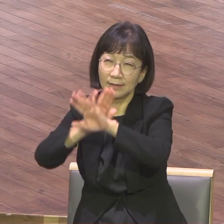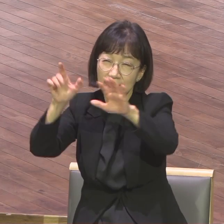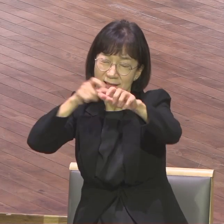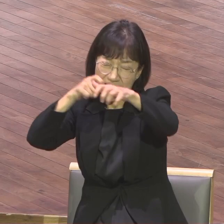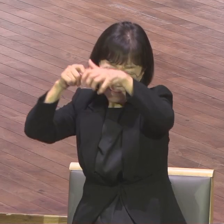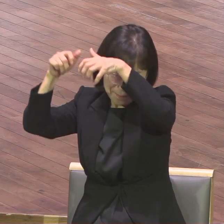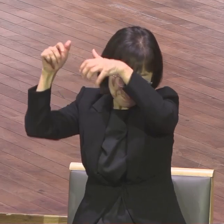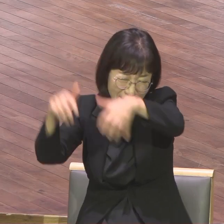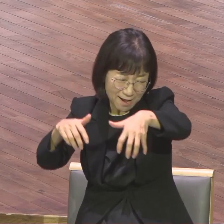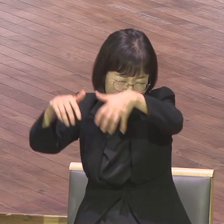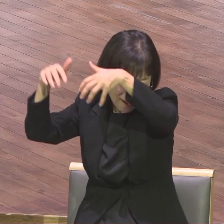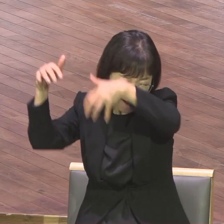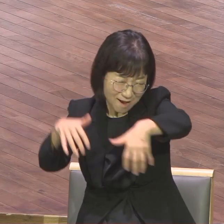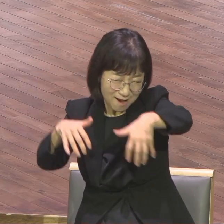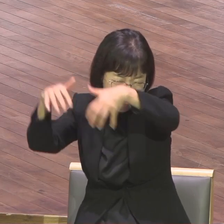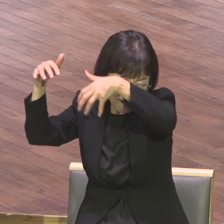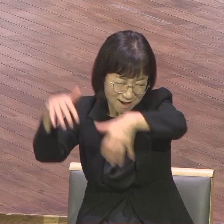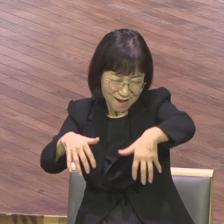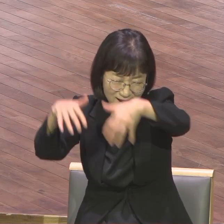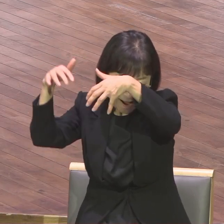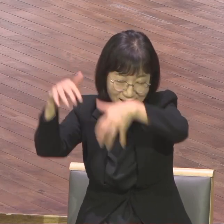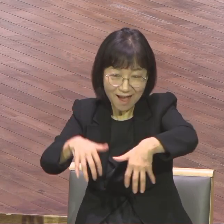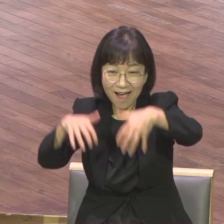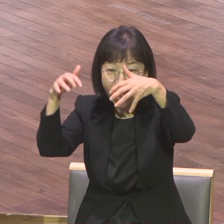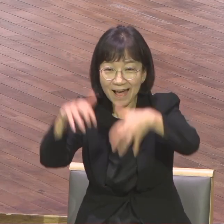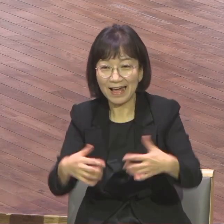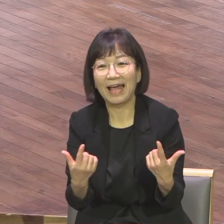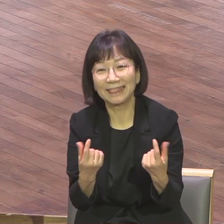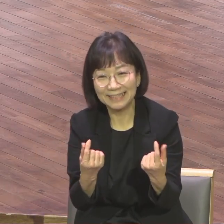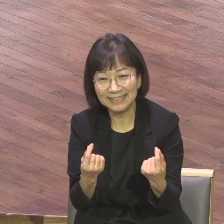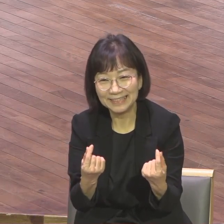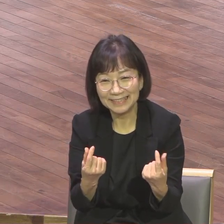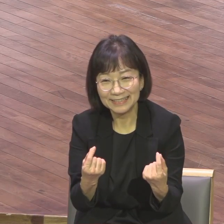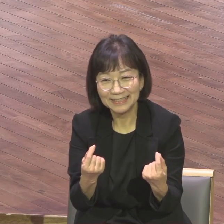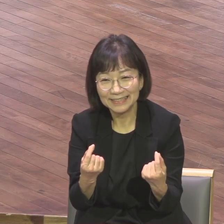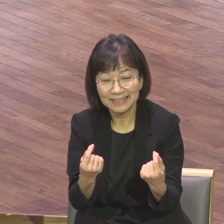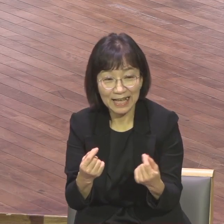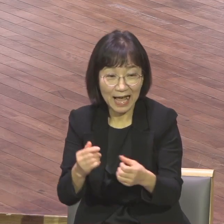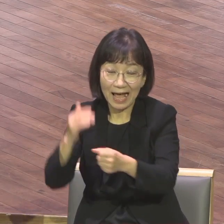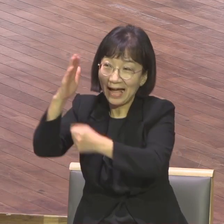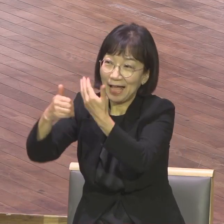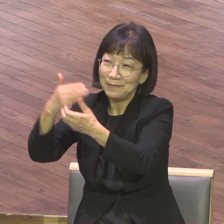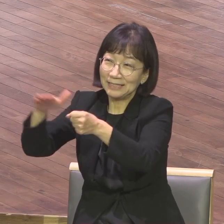내린 의미예요. 비가 억수같이 하늘에 쏟아지는 베푸사.